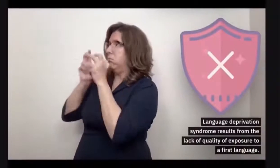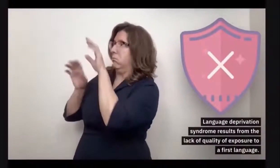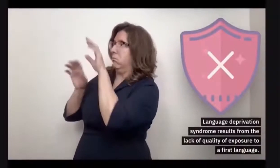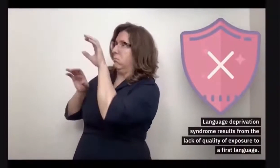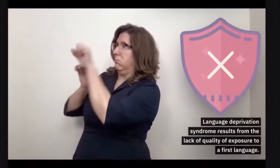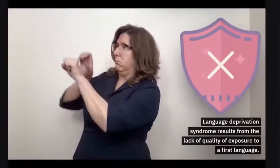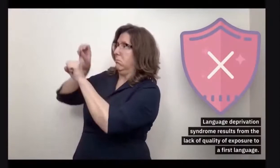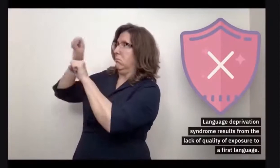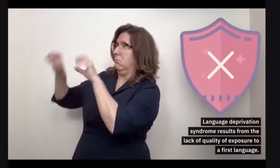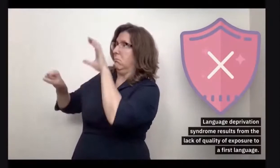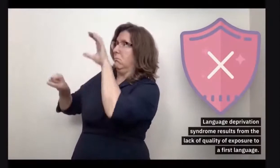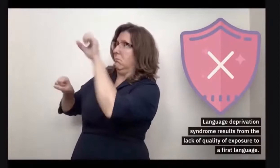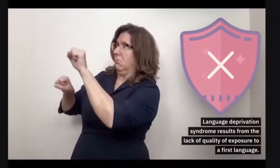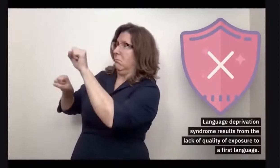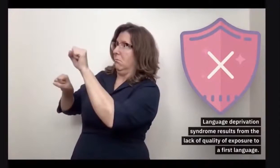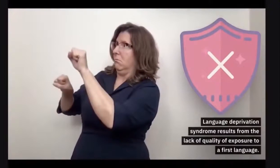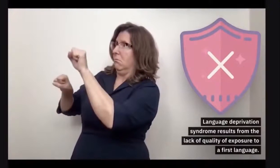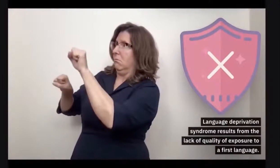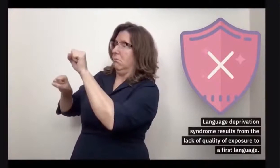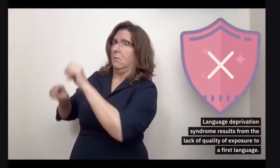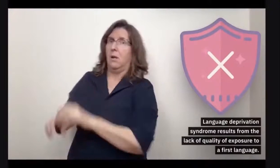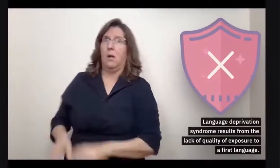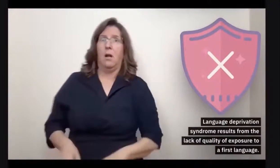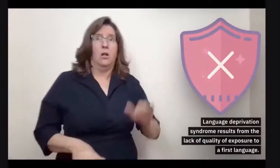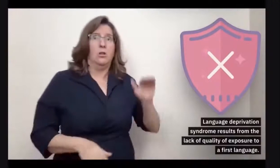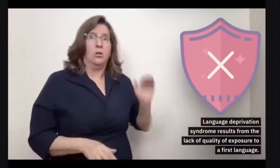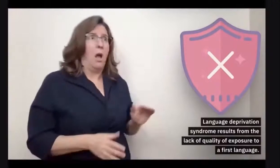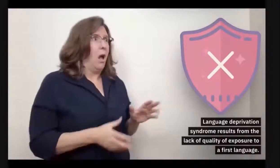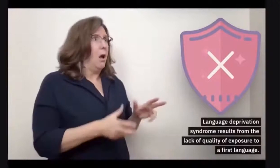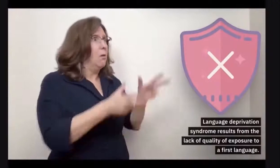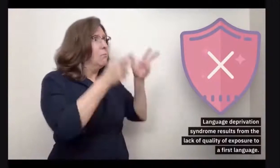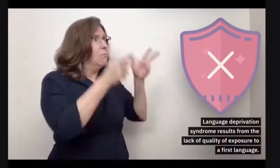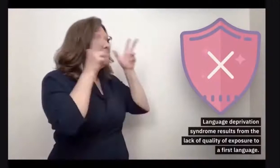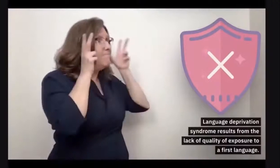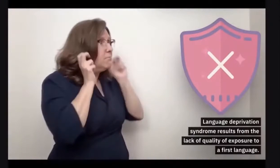lógica haciendo algunos patrones porque hay tantas brechas que